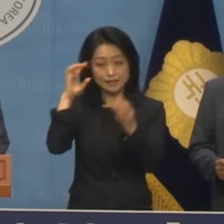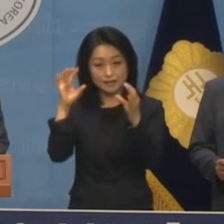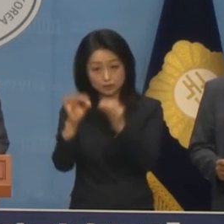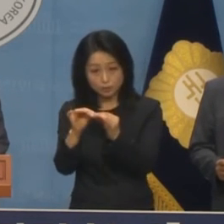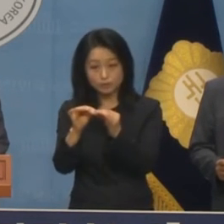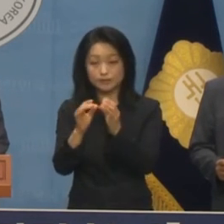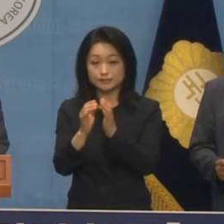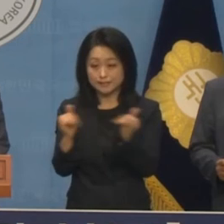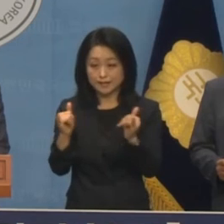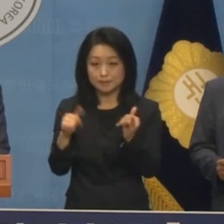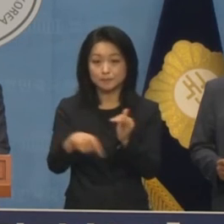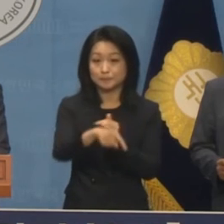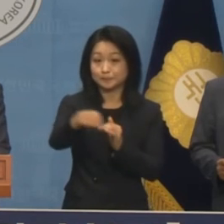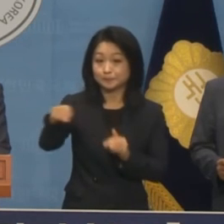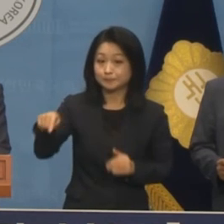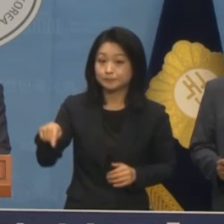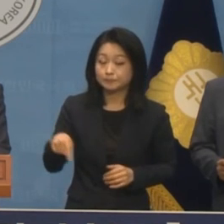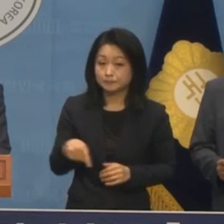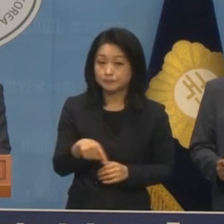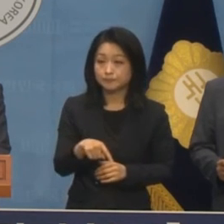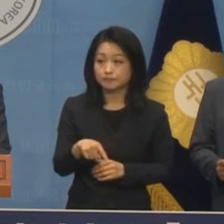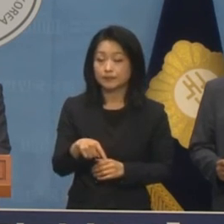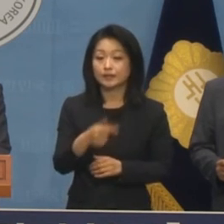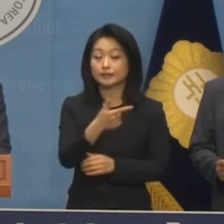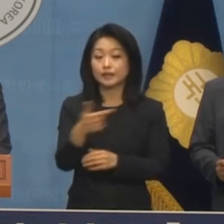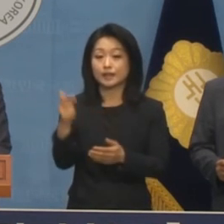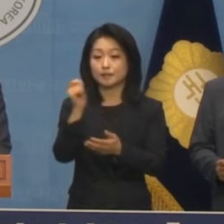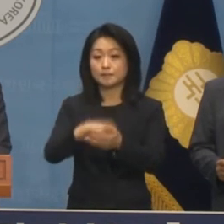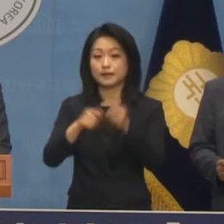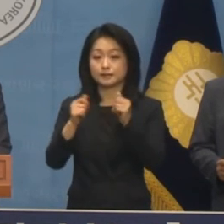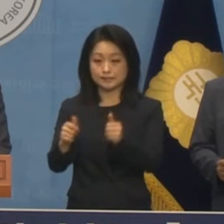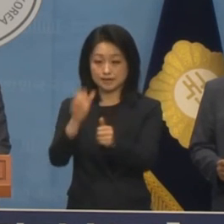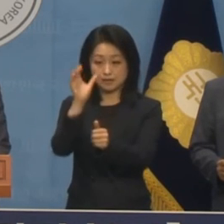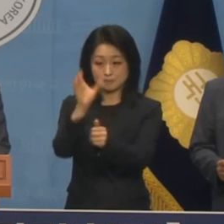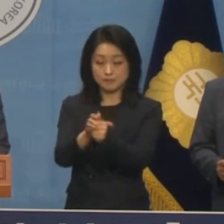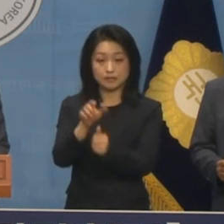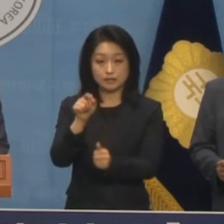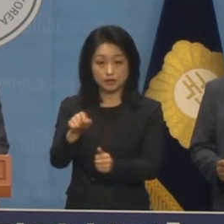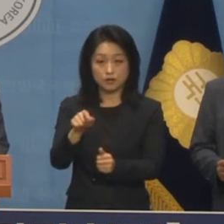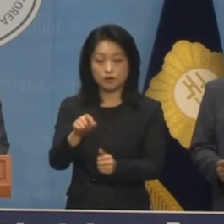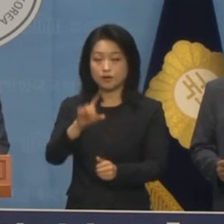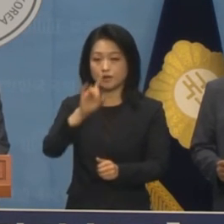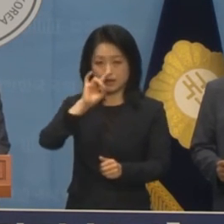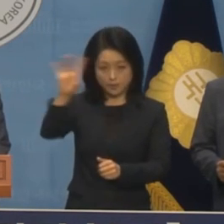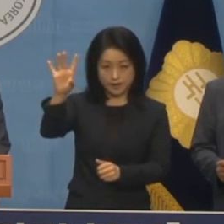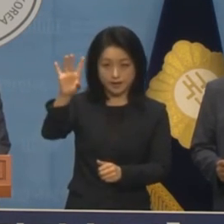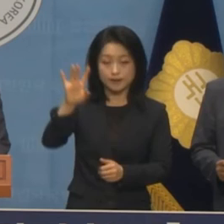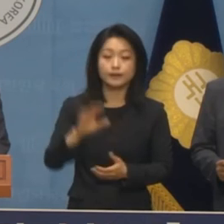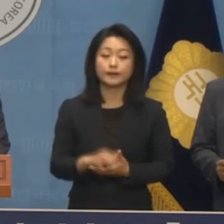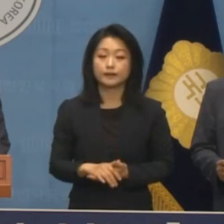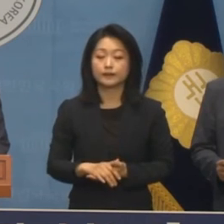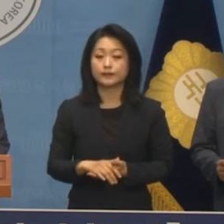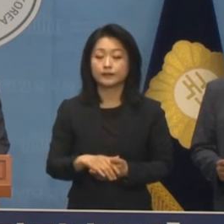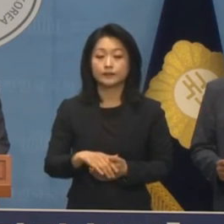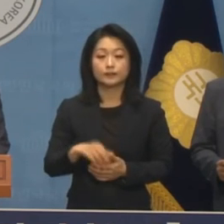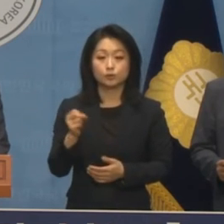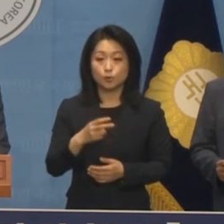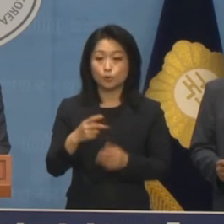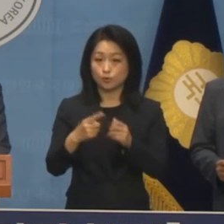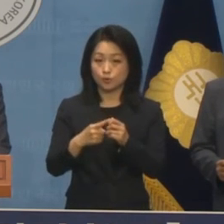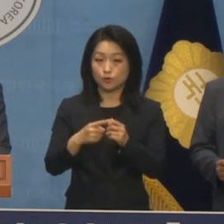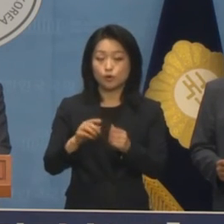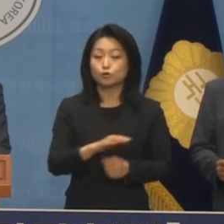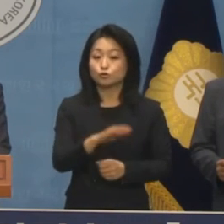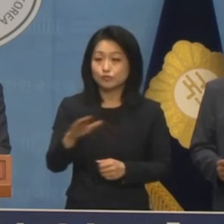이데올로기를 신봉하는 이들이 대법원을 장악하는 것을 절대 반대한다. 하나, 우리는